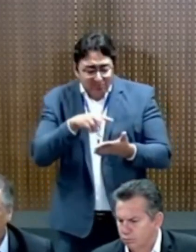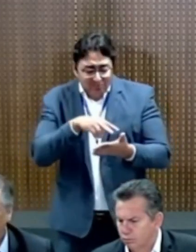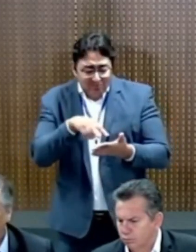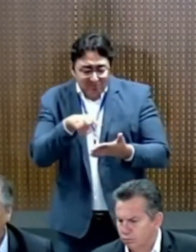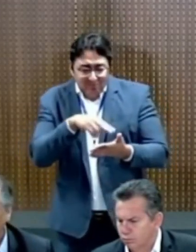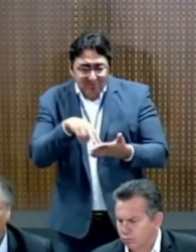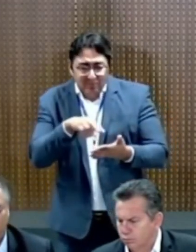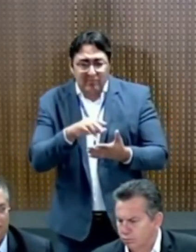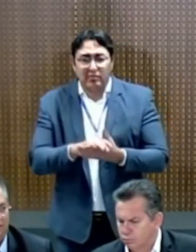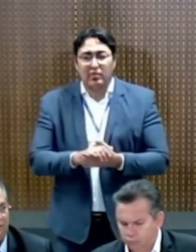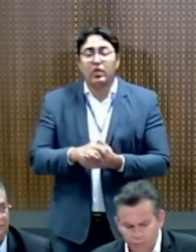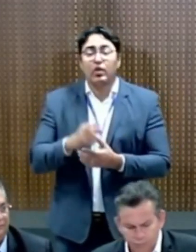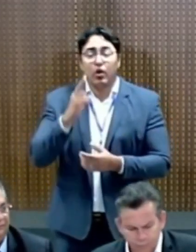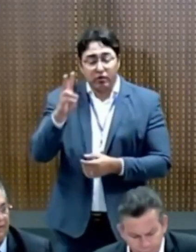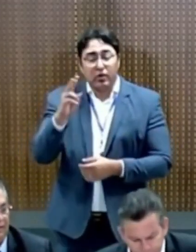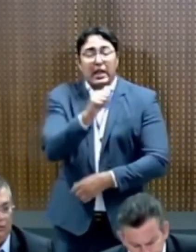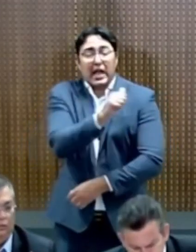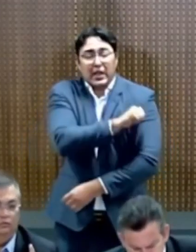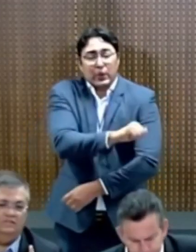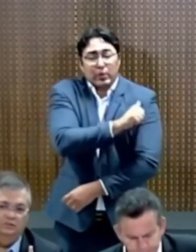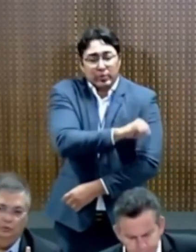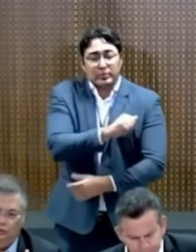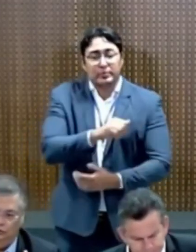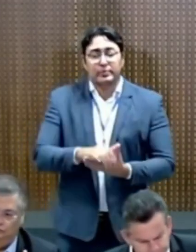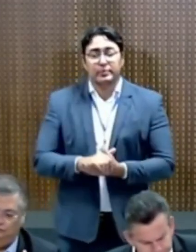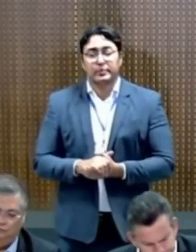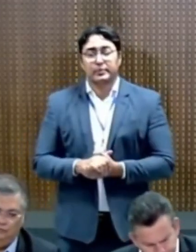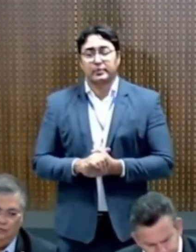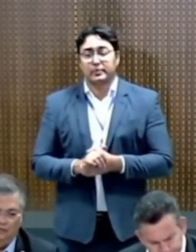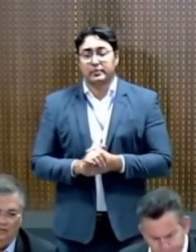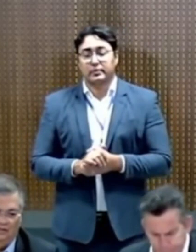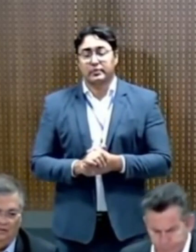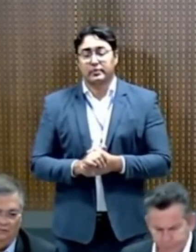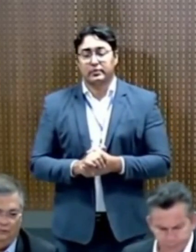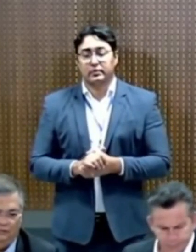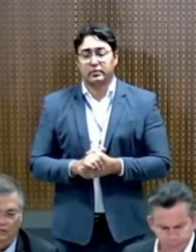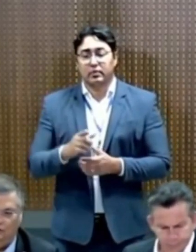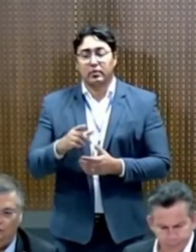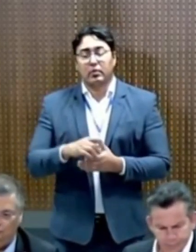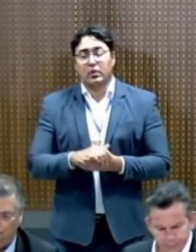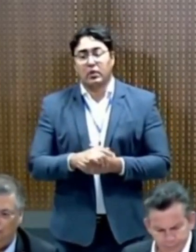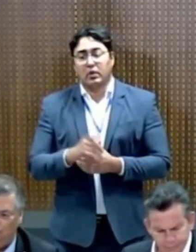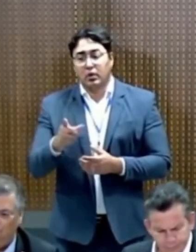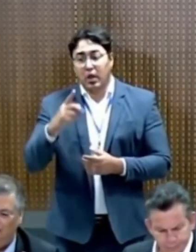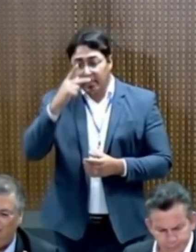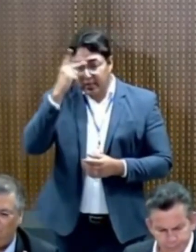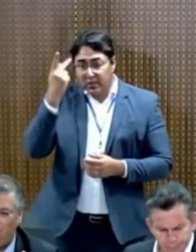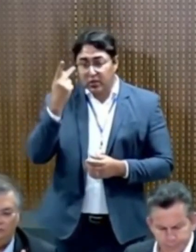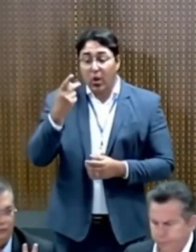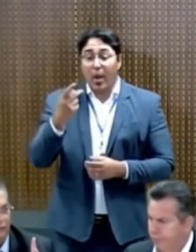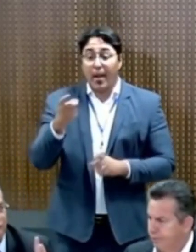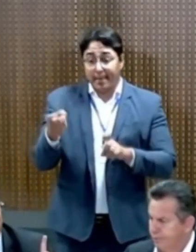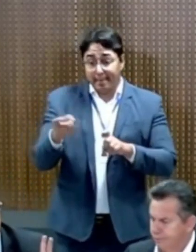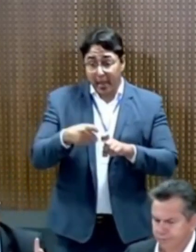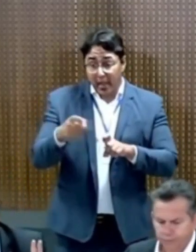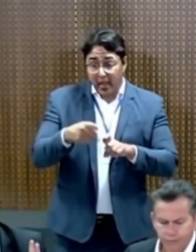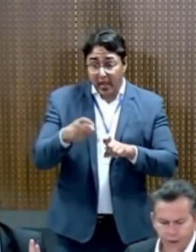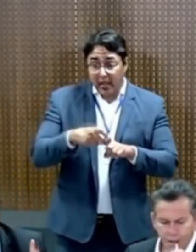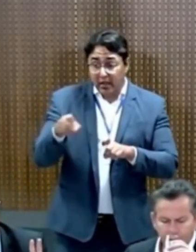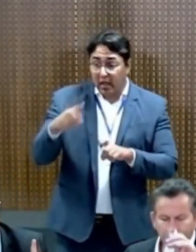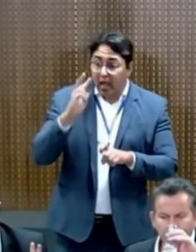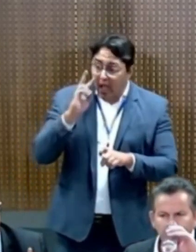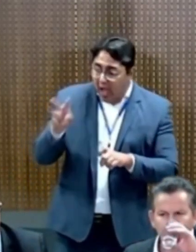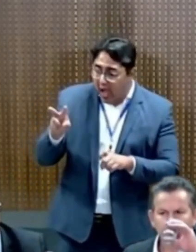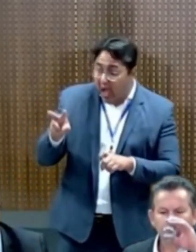tragédia no Rio de Janeiro o senhor que foi confundido médico que foi confundido que o